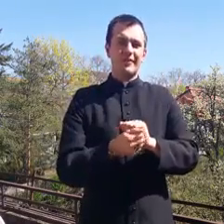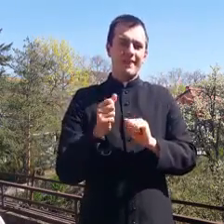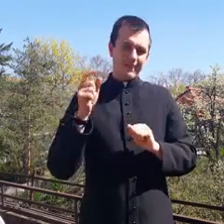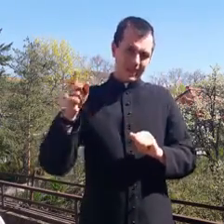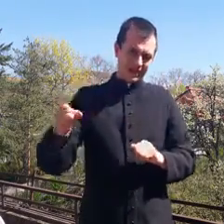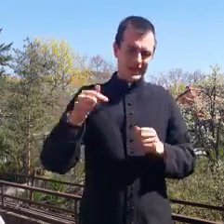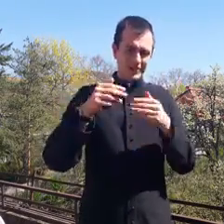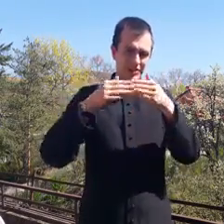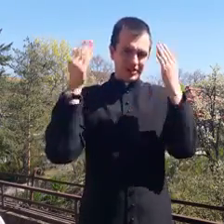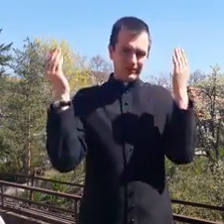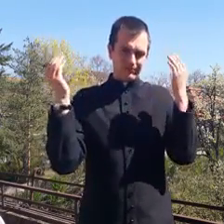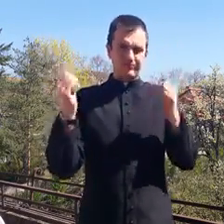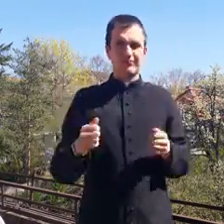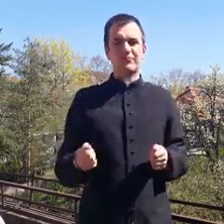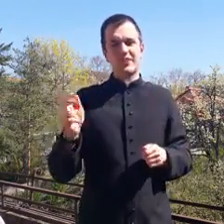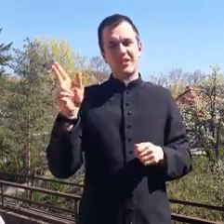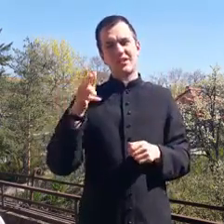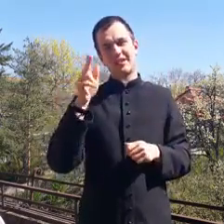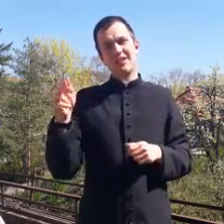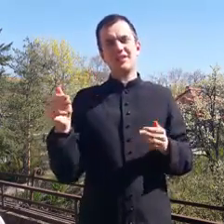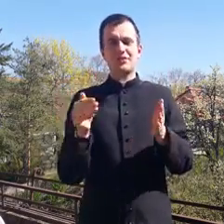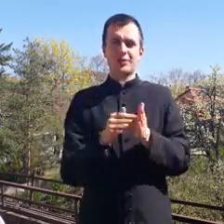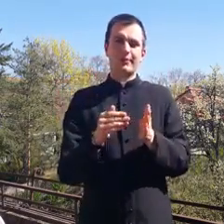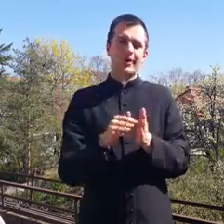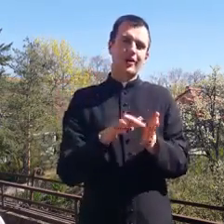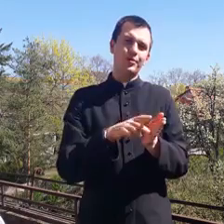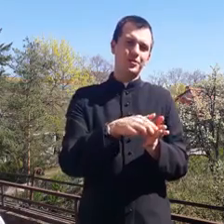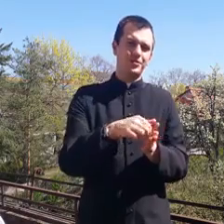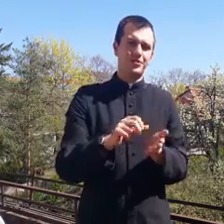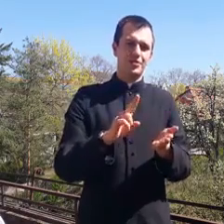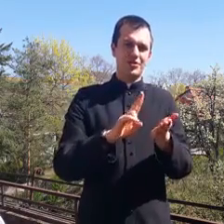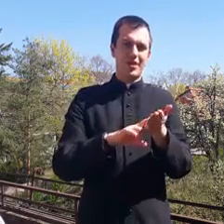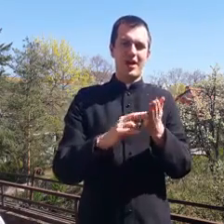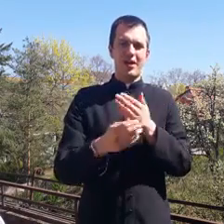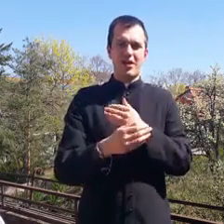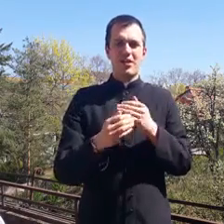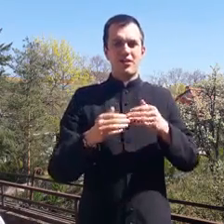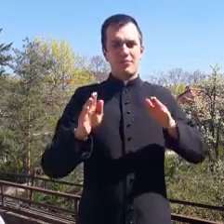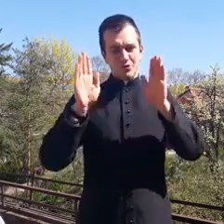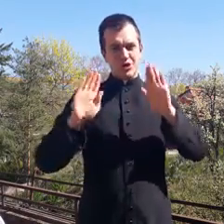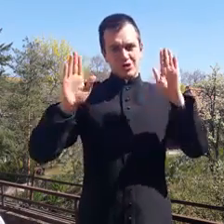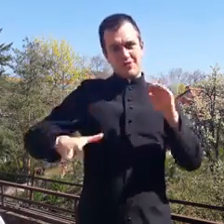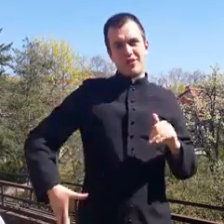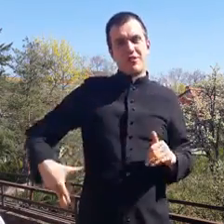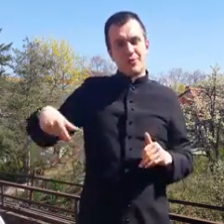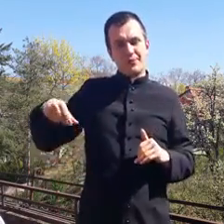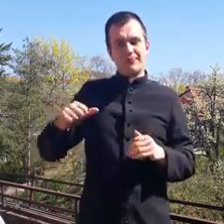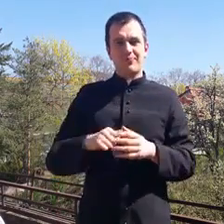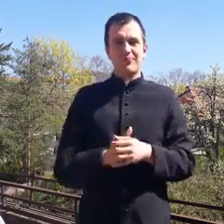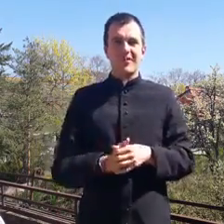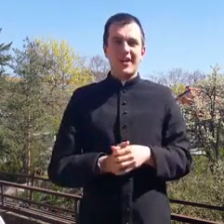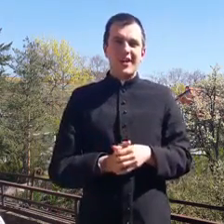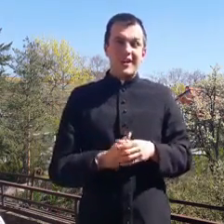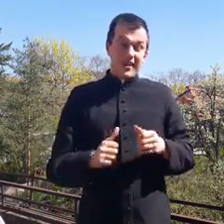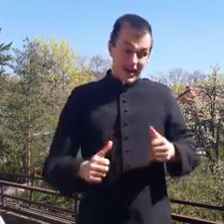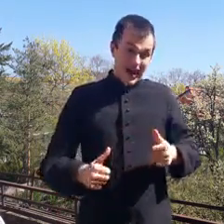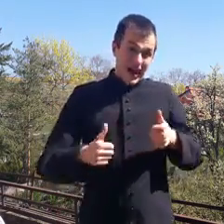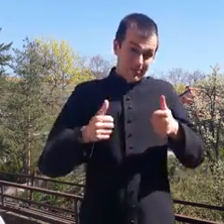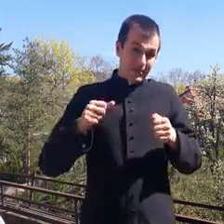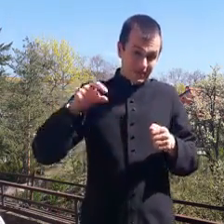takie dni kiedy trzeba chodzić na mszę świętą aby